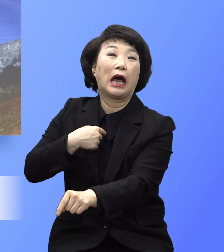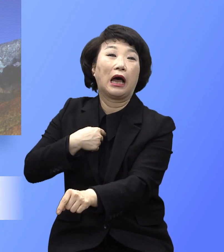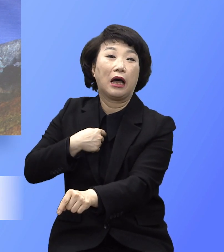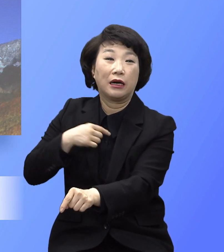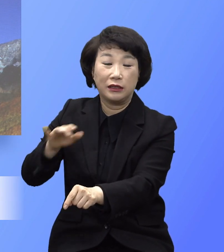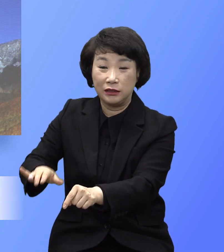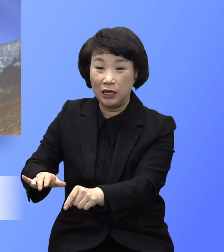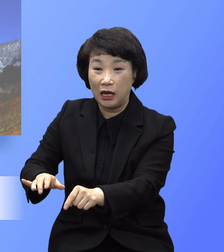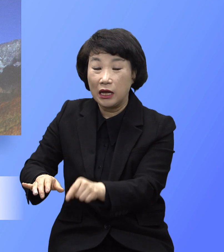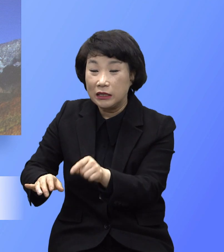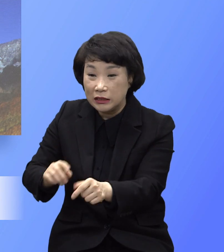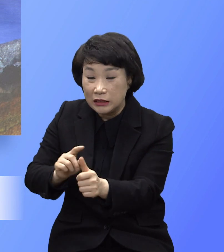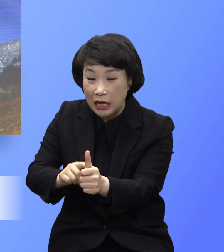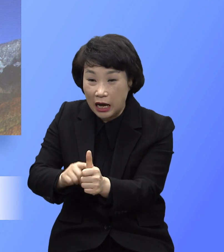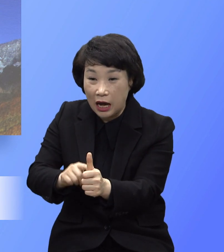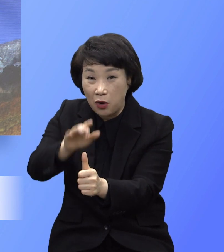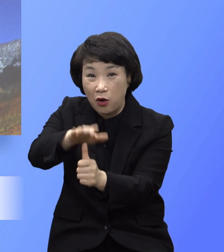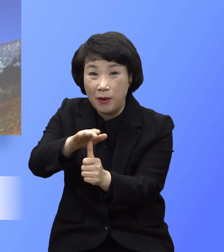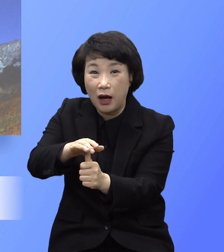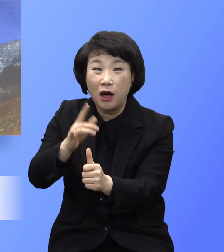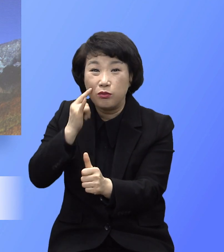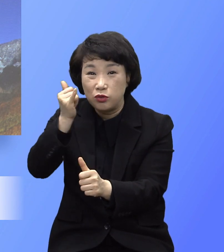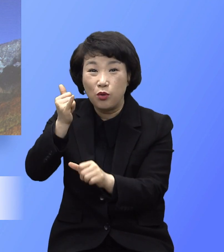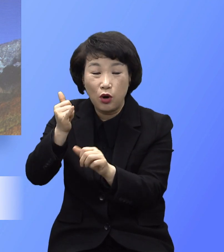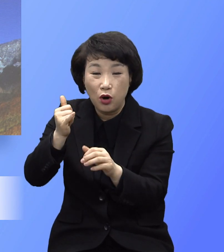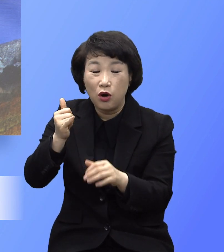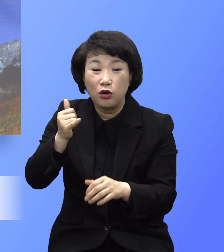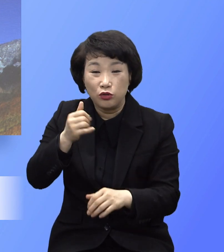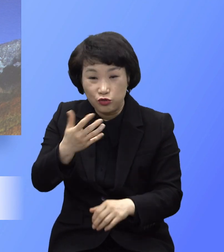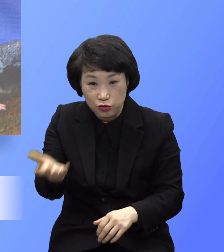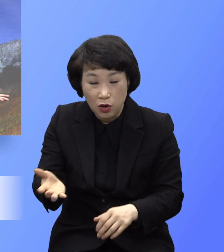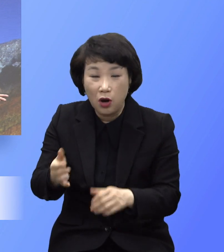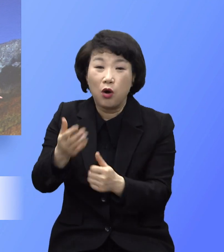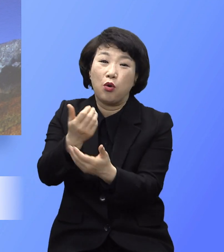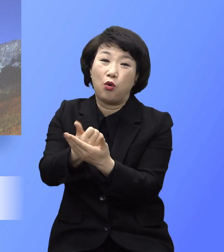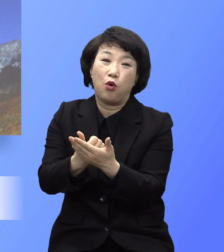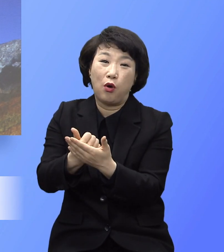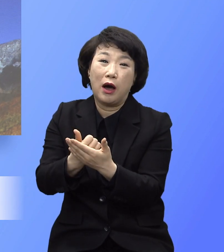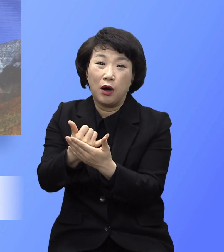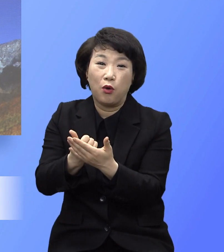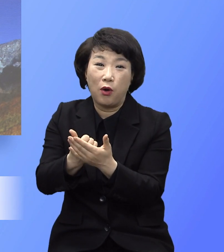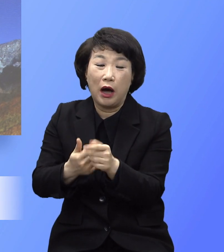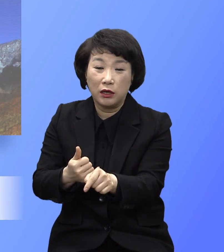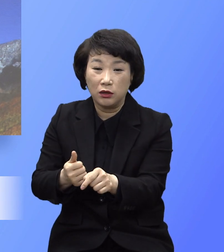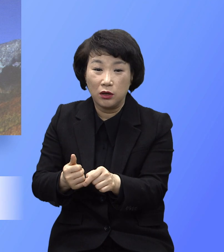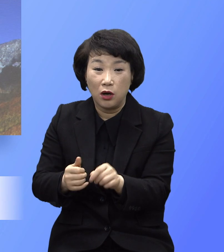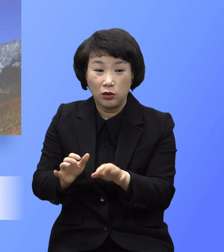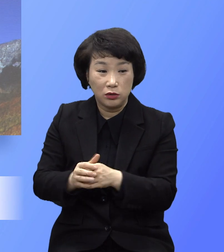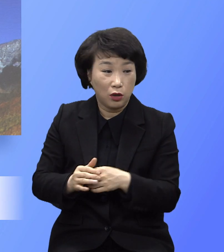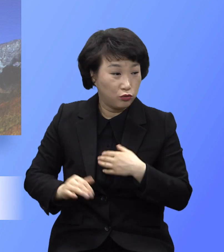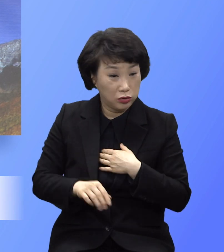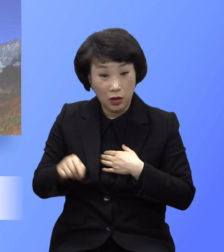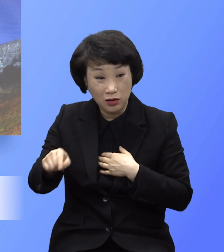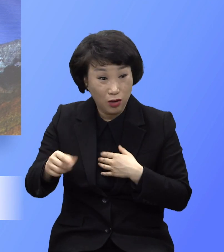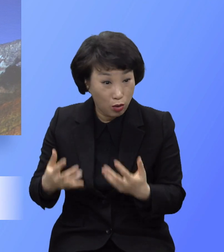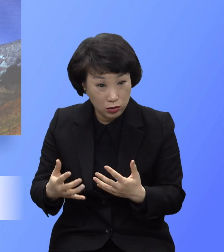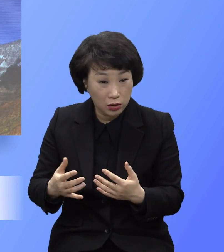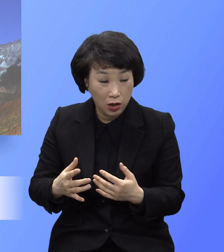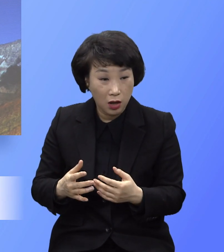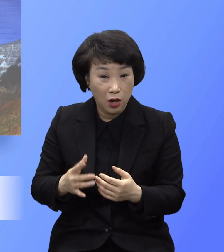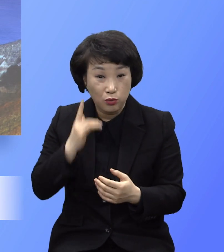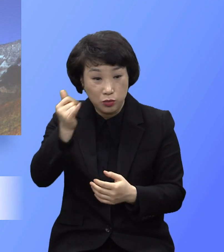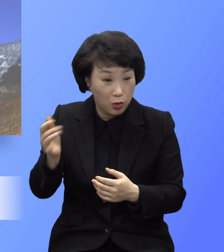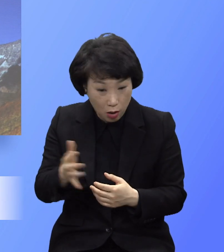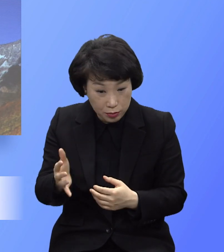잃고 고아였었대. 고아. 그 고아였는데 얘를 놓고 어찌 할 수 없어서